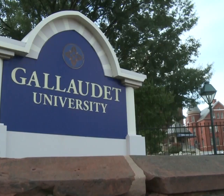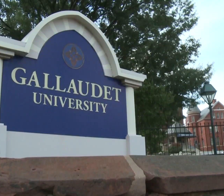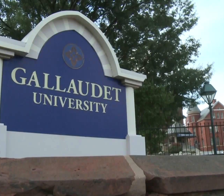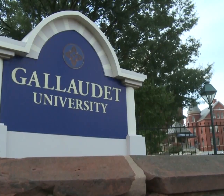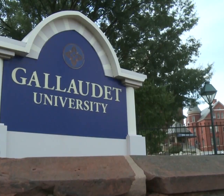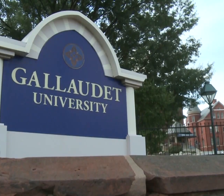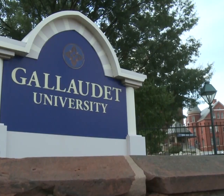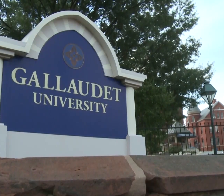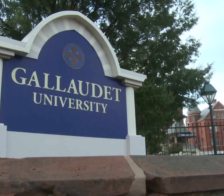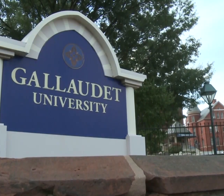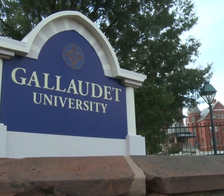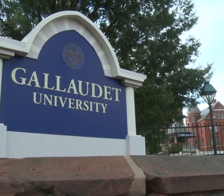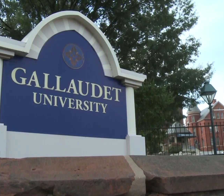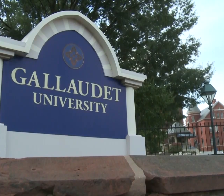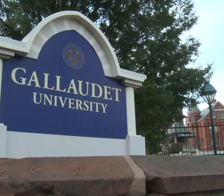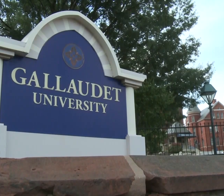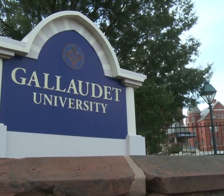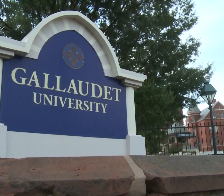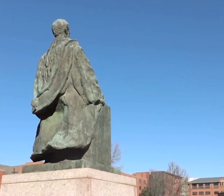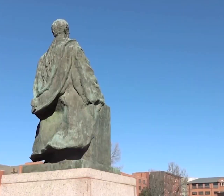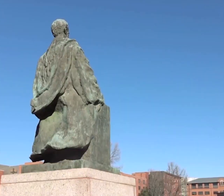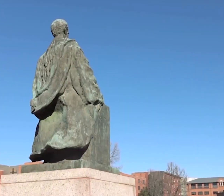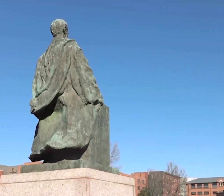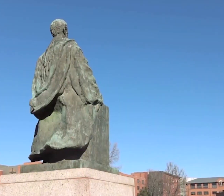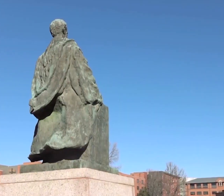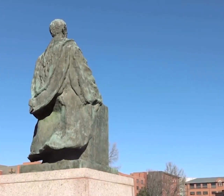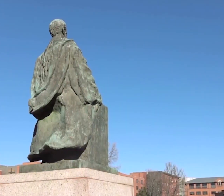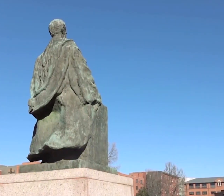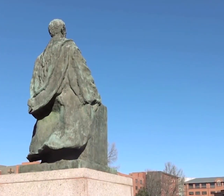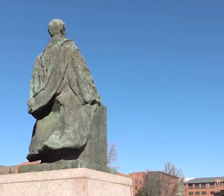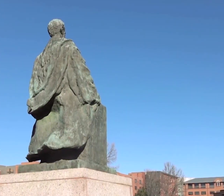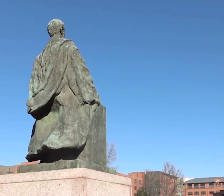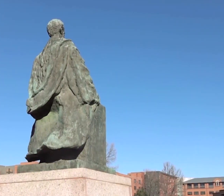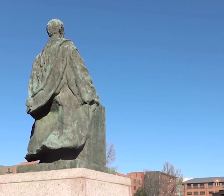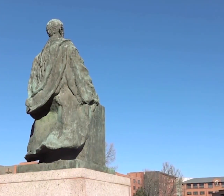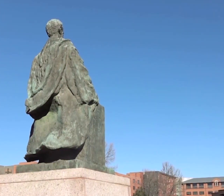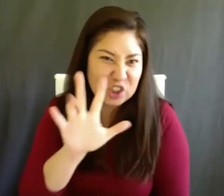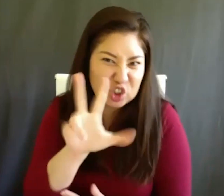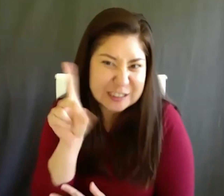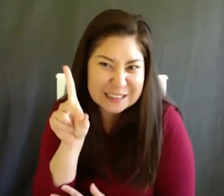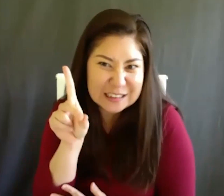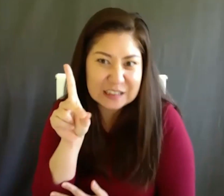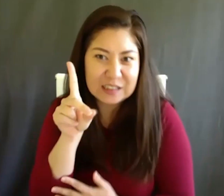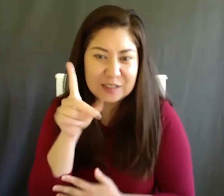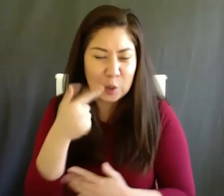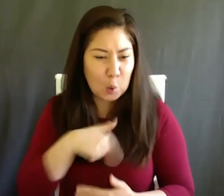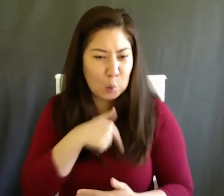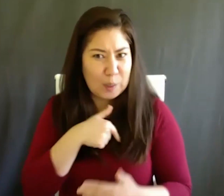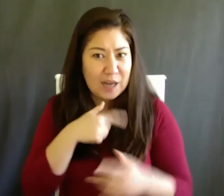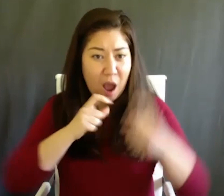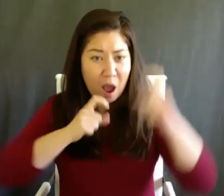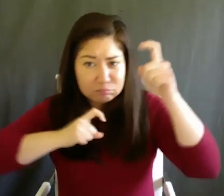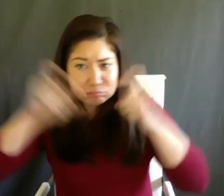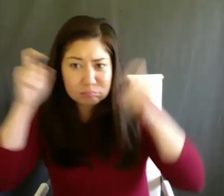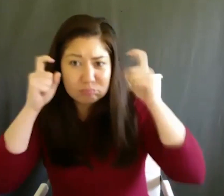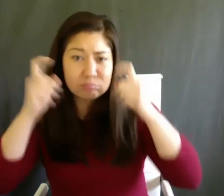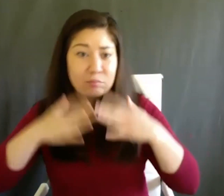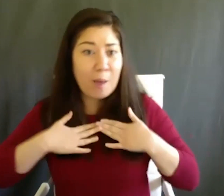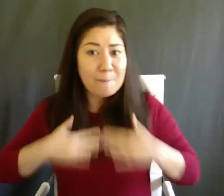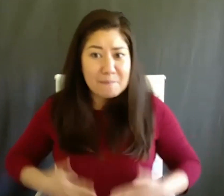گیلاڈیٹ یونیورسٹی کے طلباء اور اساتذہ کو کئی مشکلات کا سامنا ہے۔ ASL is in 3D. امریکن سائن لینگویج